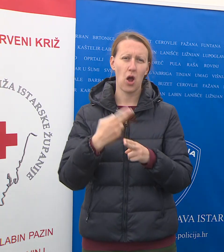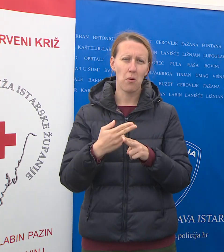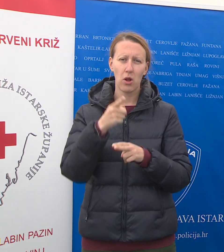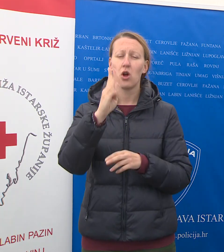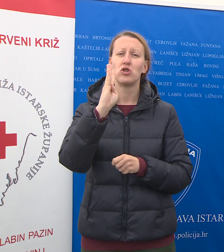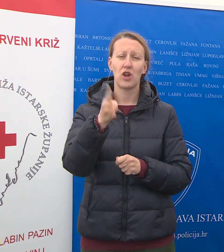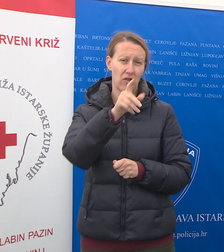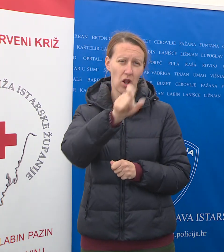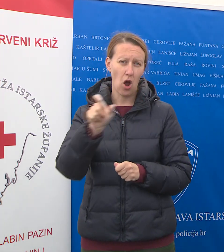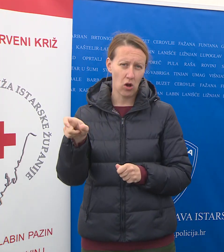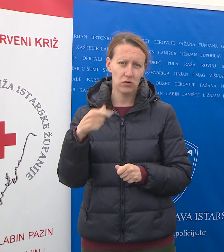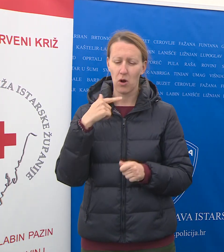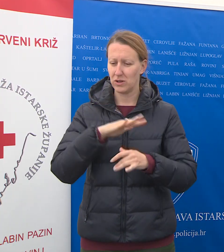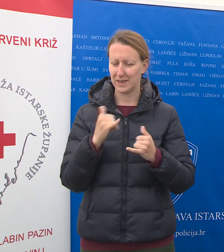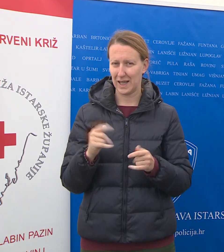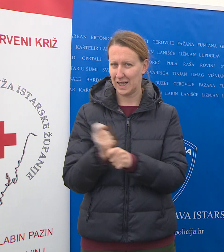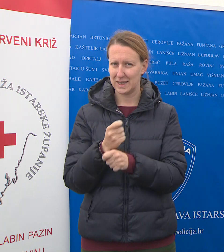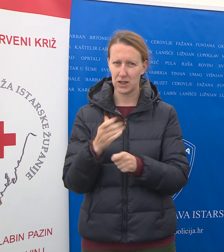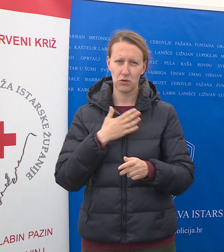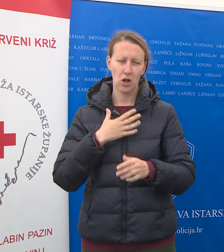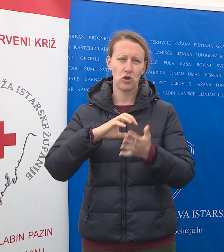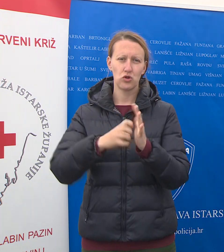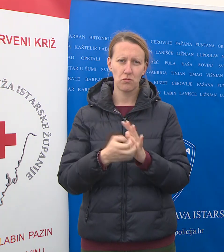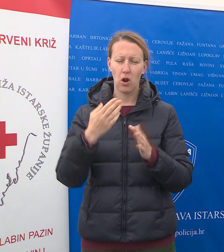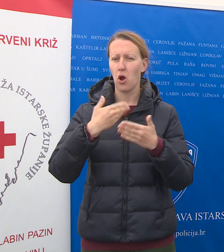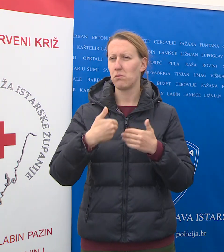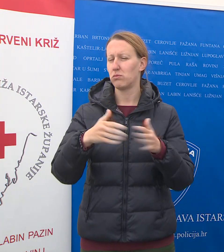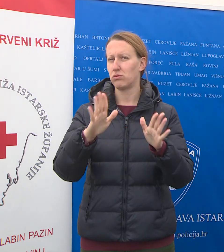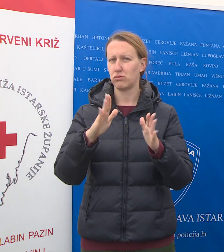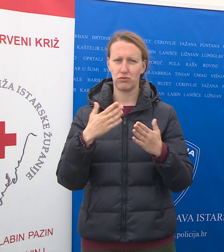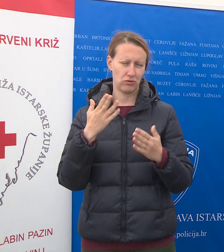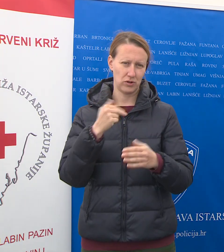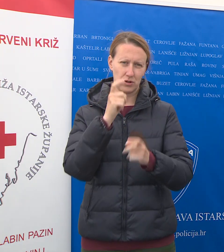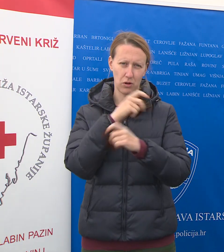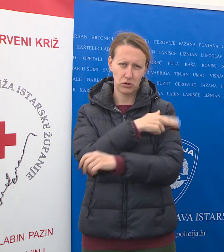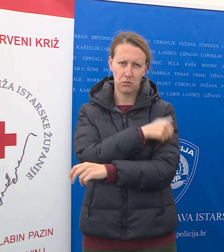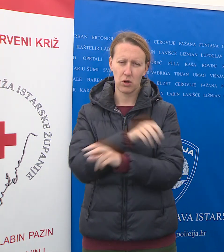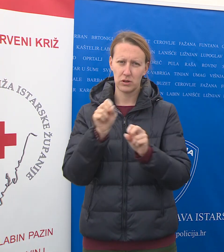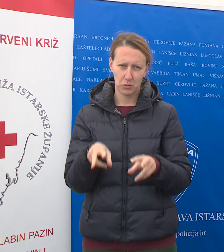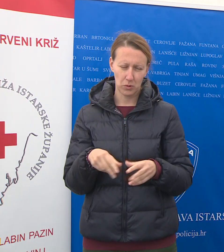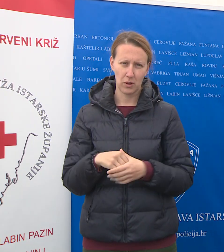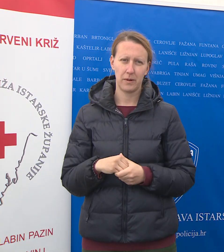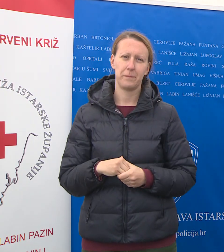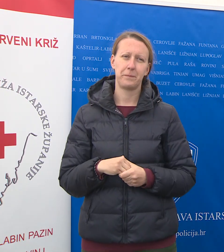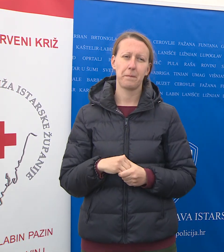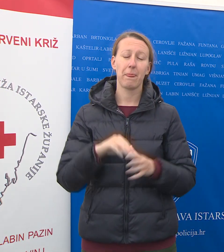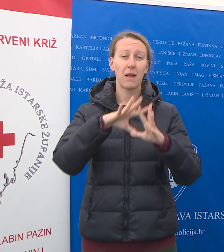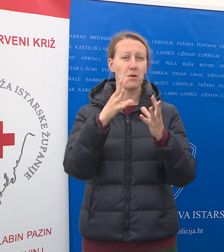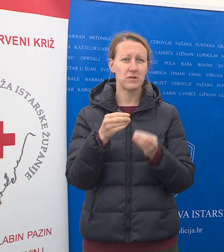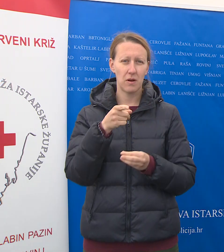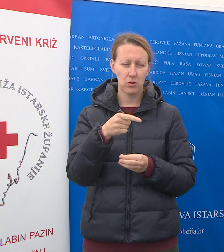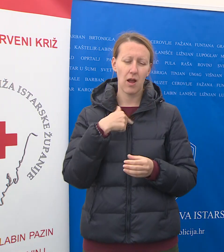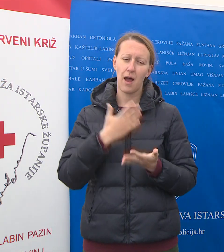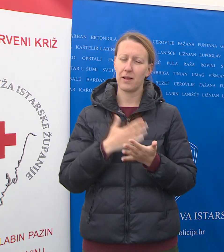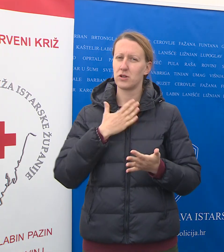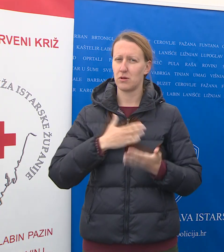to je četvrta osoba koja je za sada izliječena u našoj županiji, otpuštena iz opće bolnice Pula. Po svemu tome, evo,